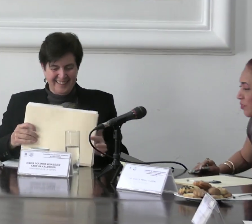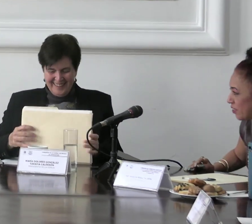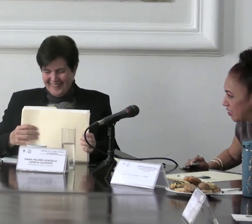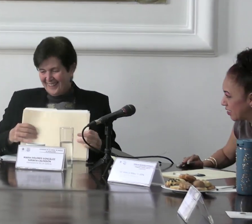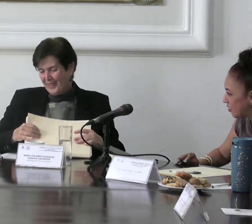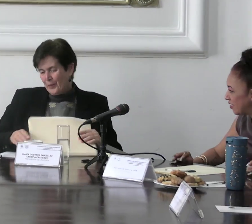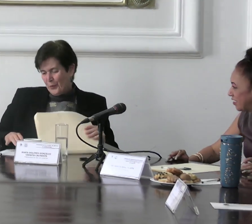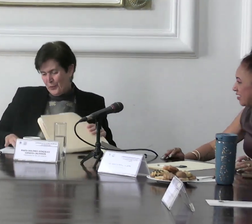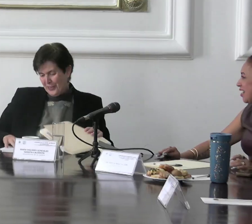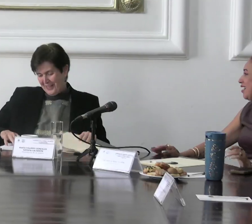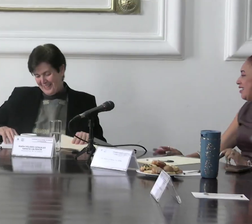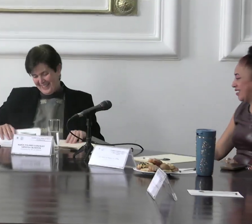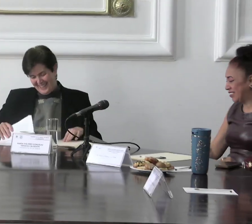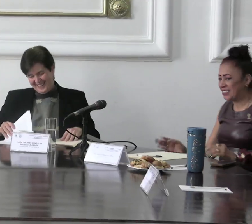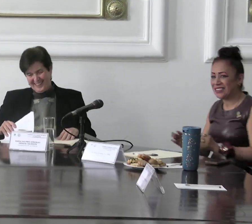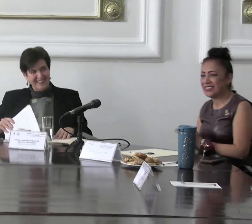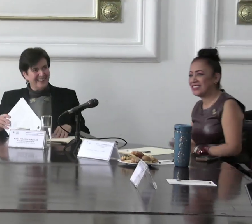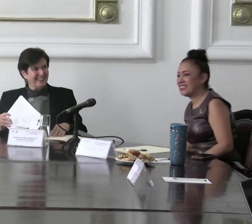día.